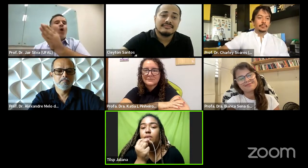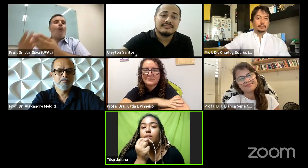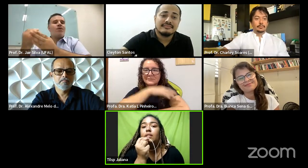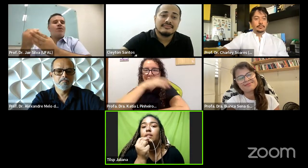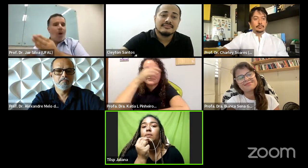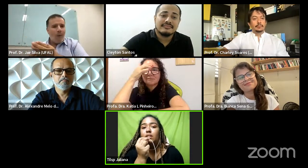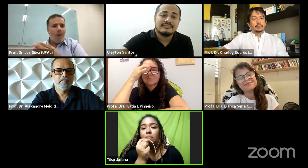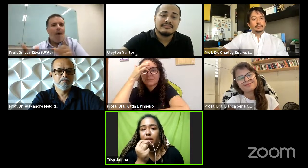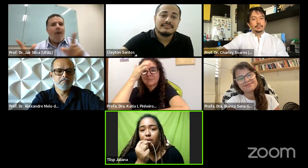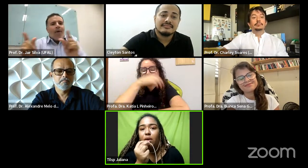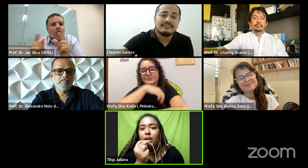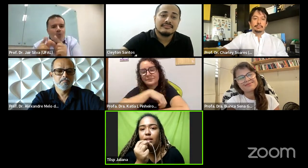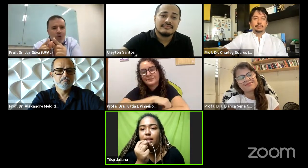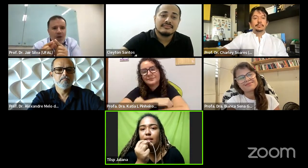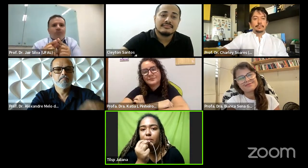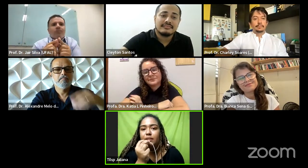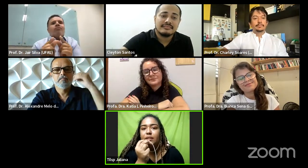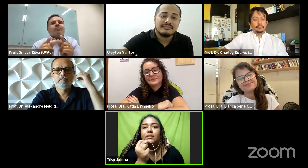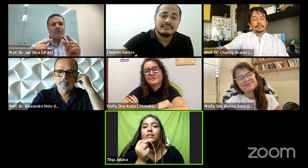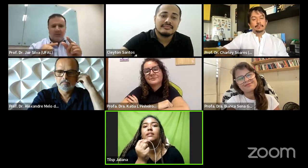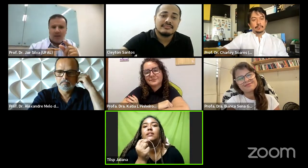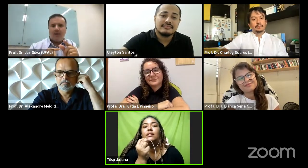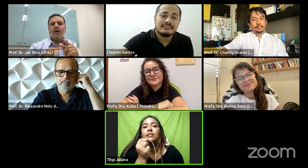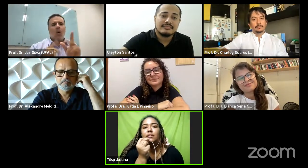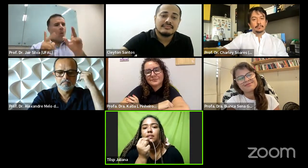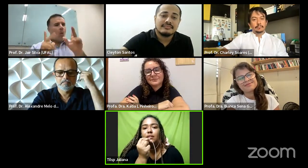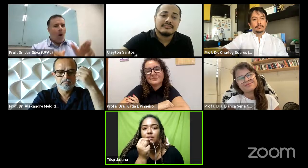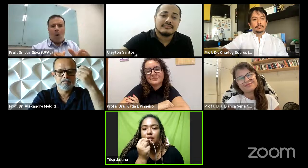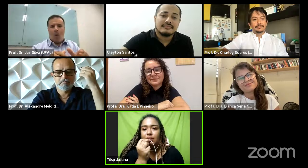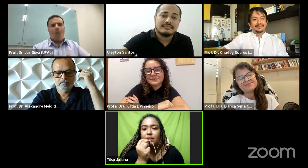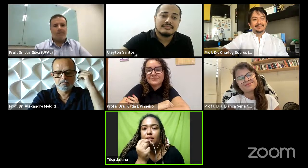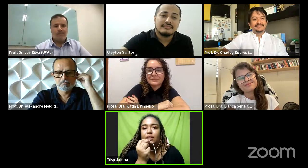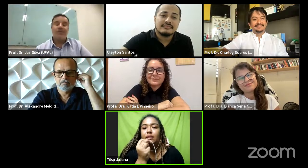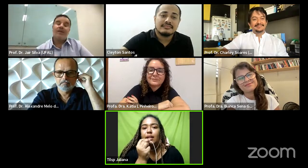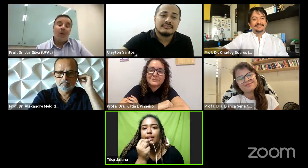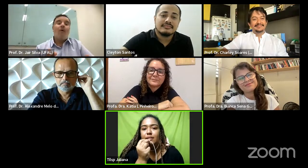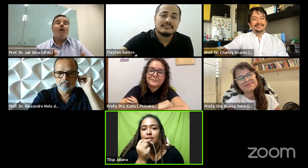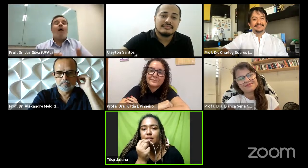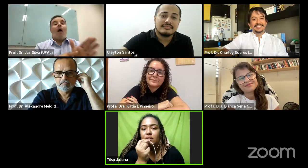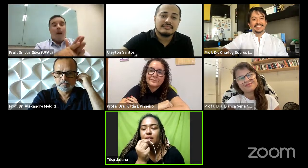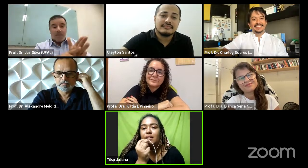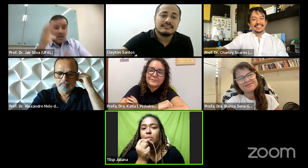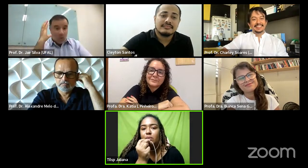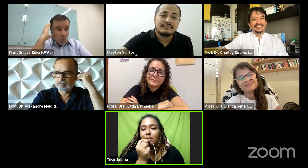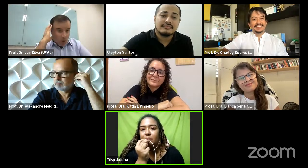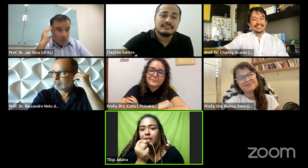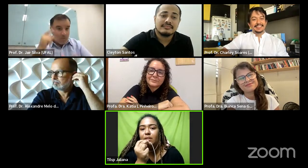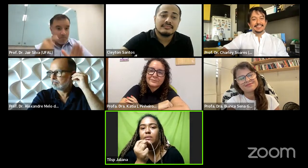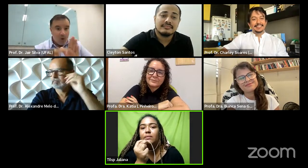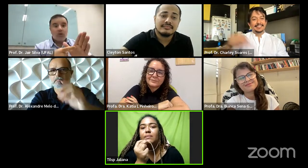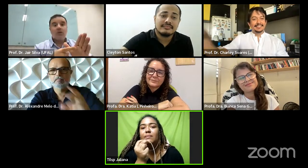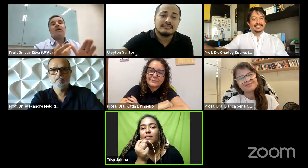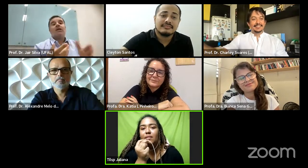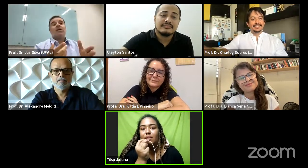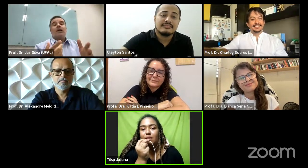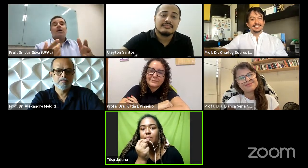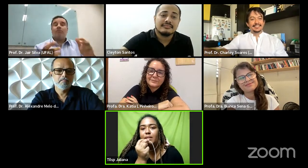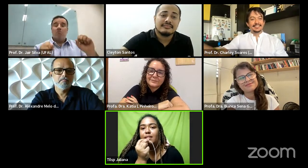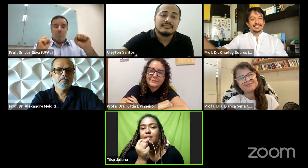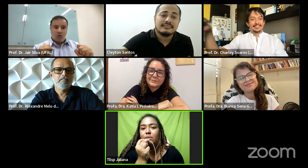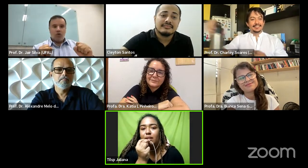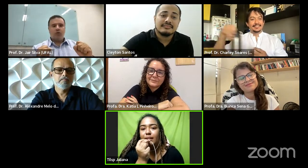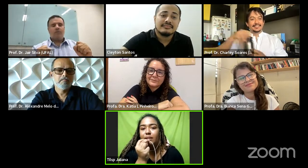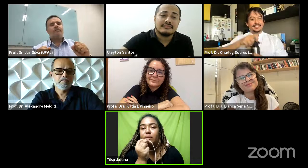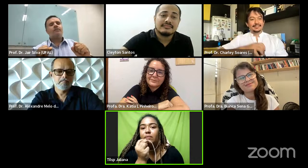ocorre redução em outras línguas, também ocorre na Libras. Então, a gente traz isso, né, esse apontamento.